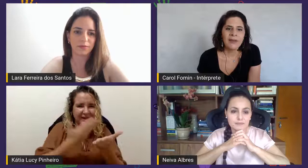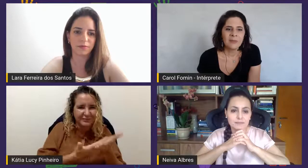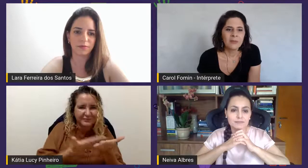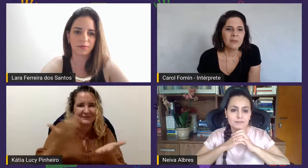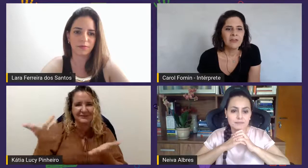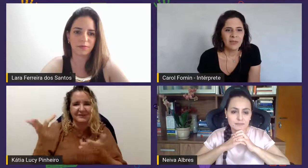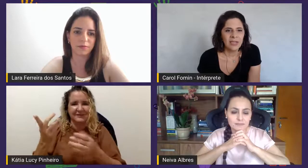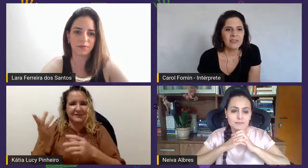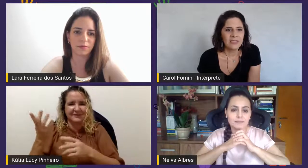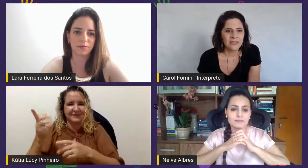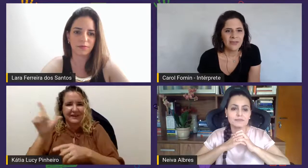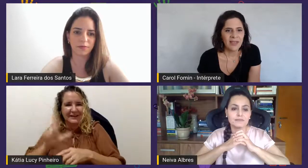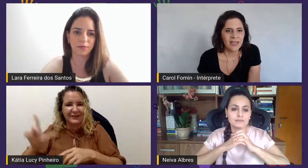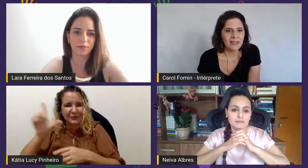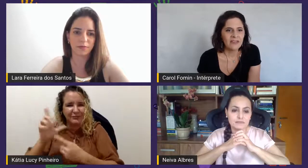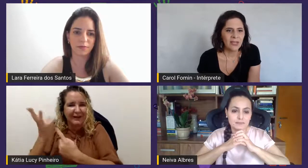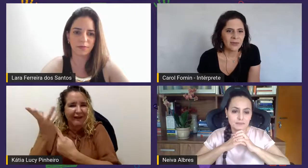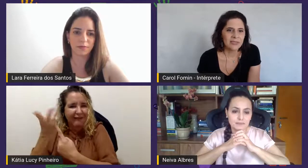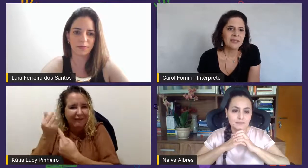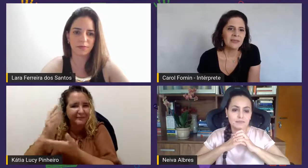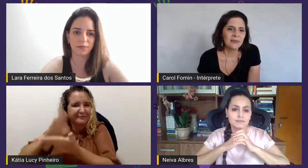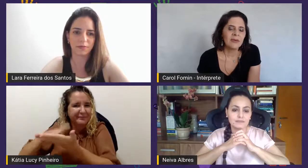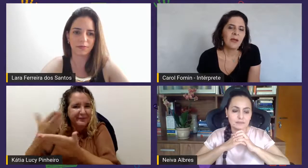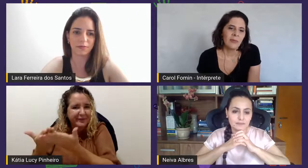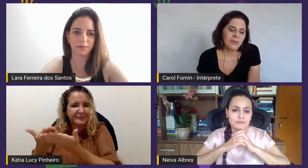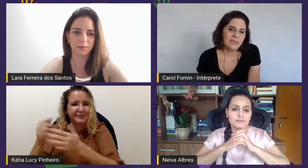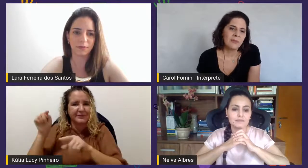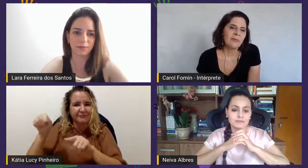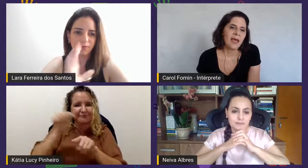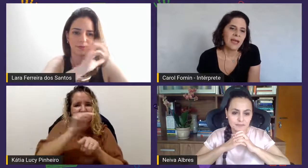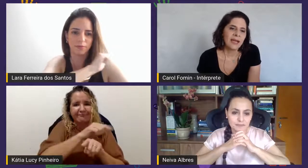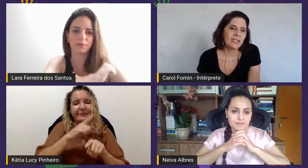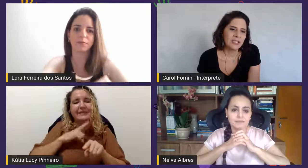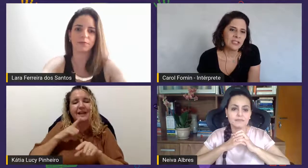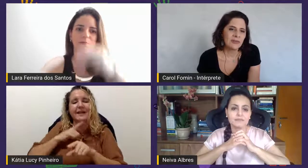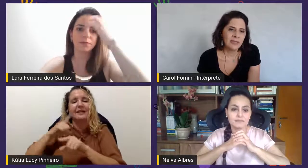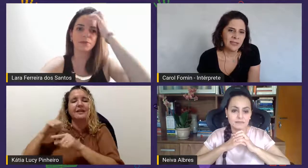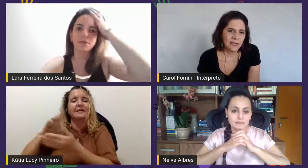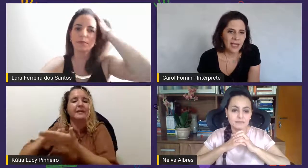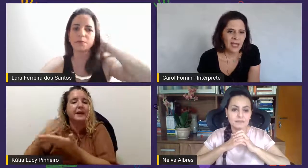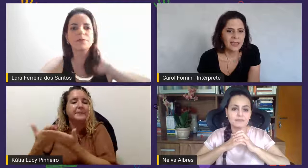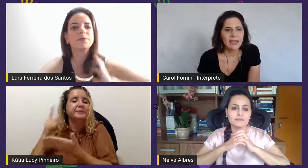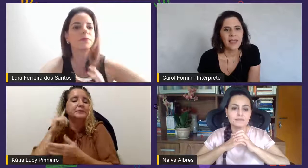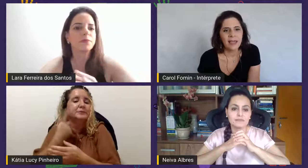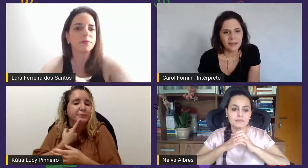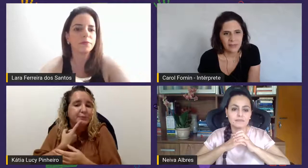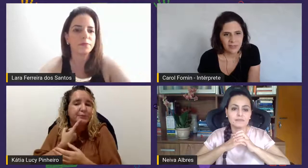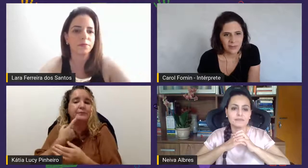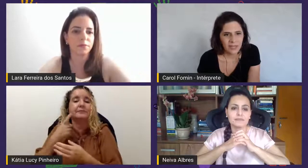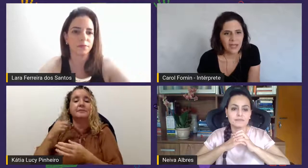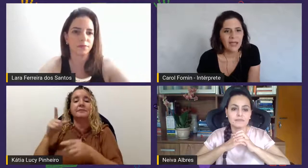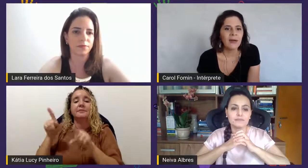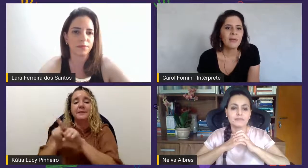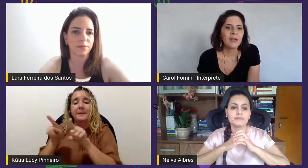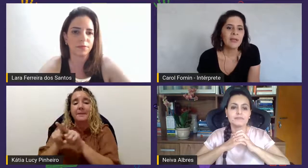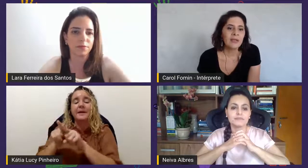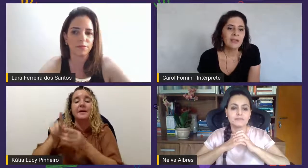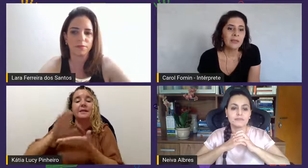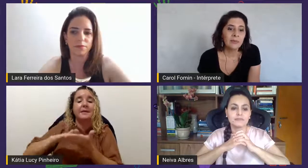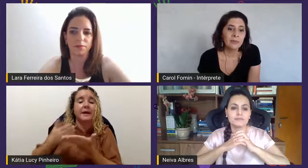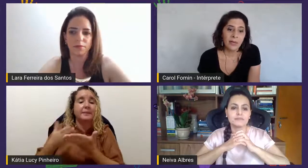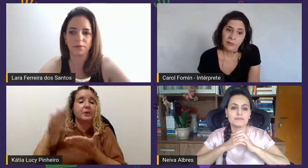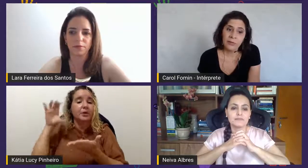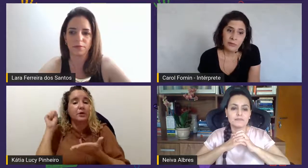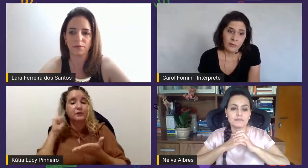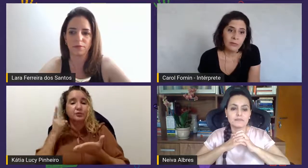Bom, quando falamos sobre diferentes esferas de atuação, por exemplo, na área artístico-literária, na área educacional,